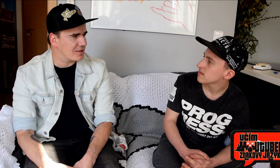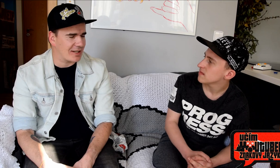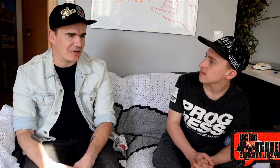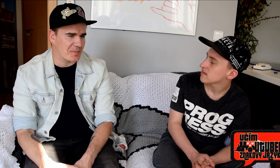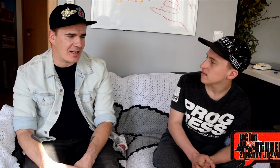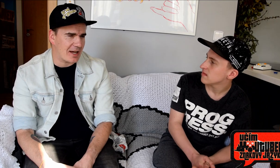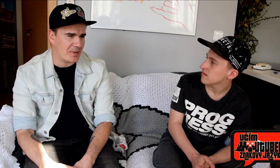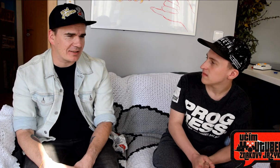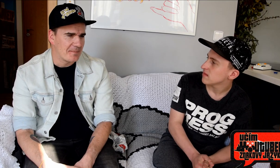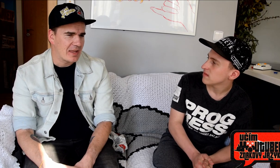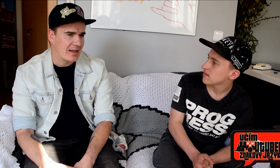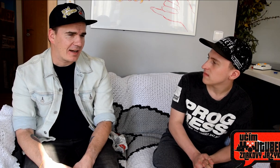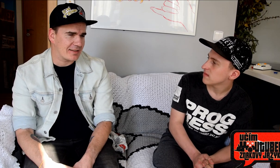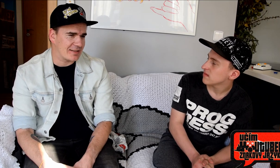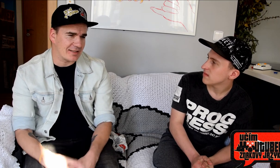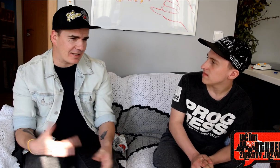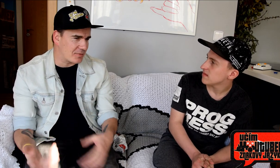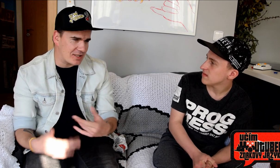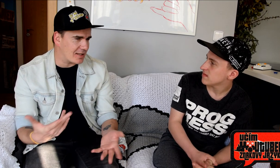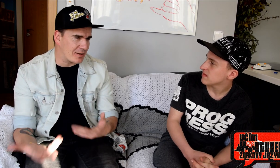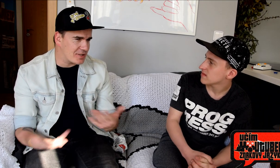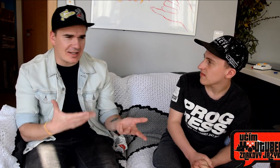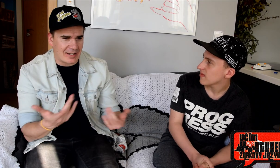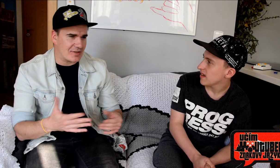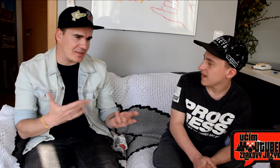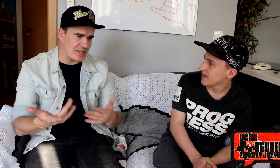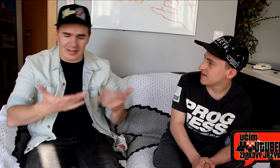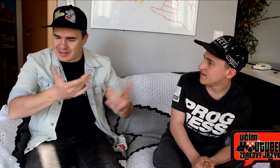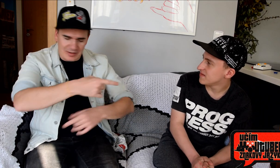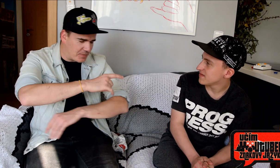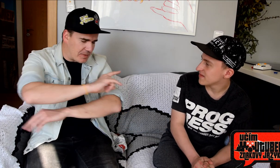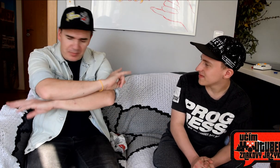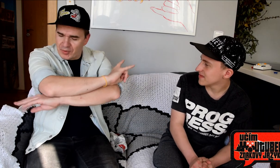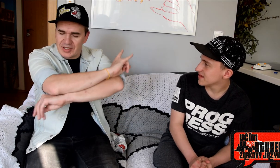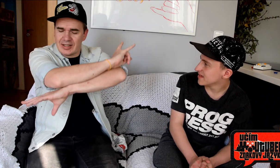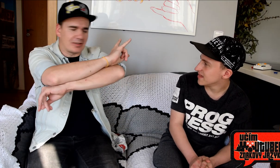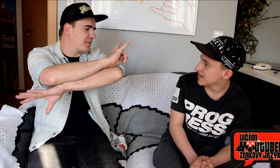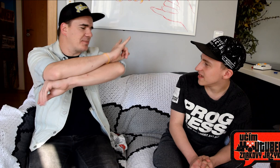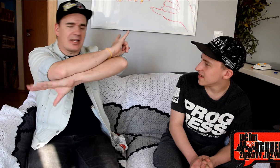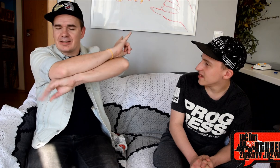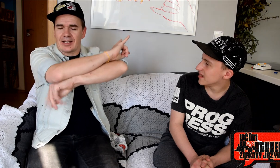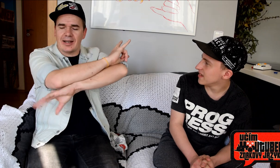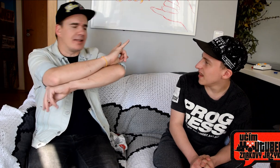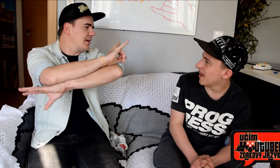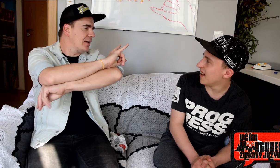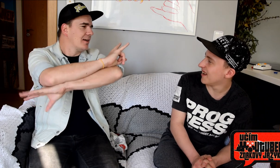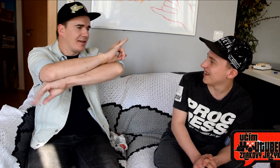je jako dobrý nápad. A já se chci taky určitě naučit nějaký věci, protože já jediný, co umím, je bullshit. Takhle nejde.